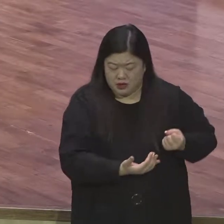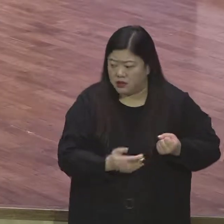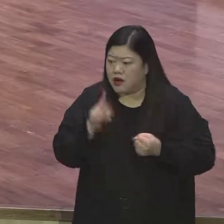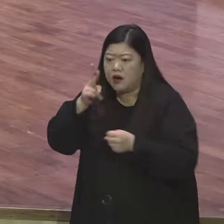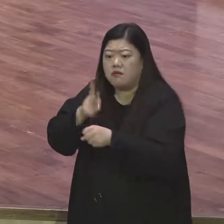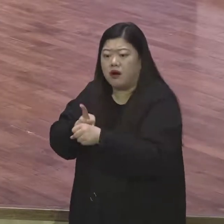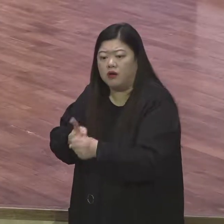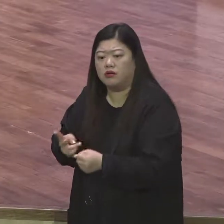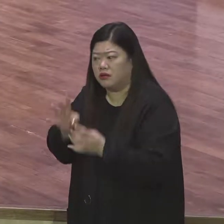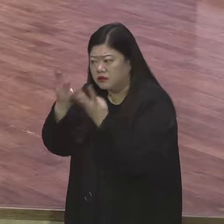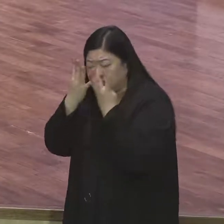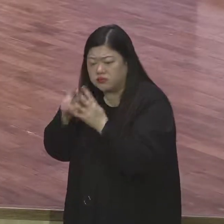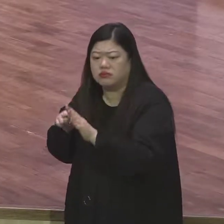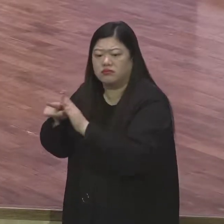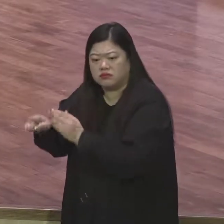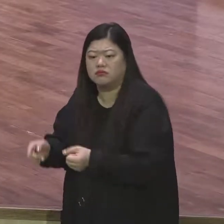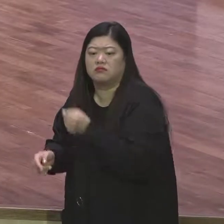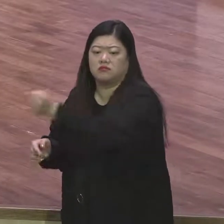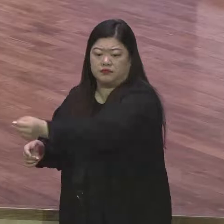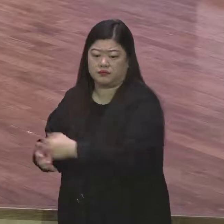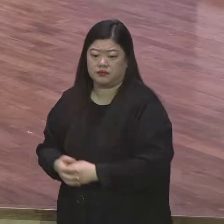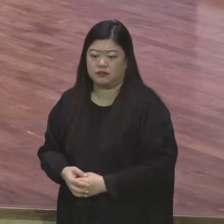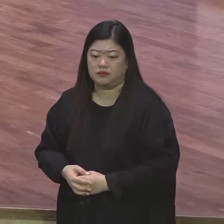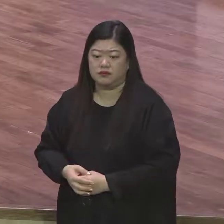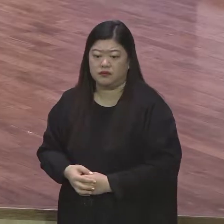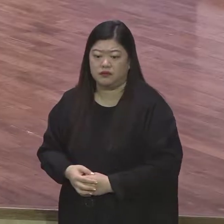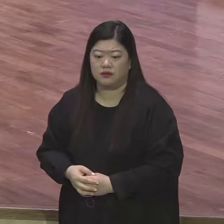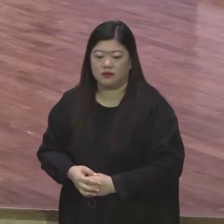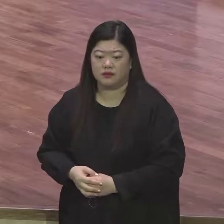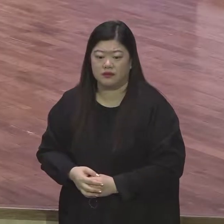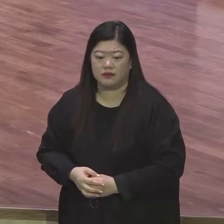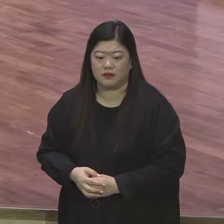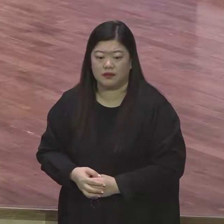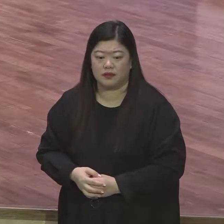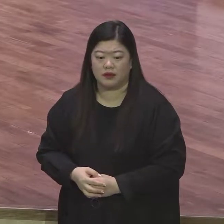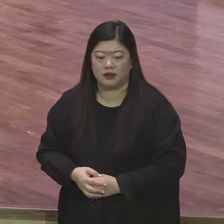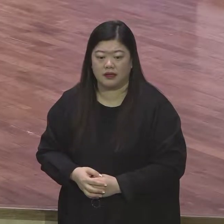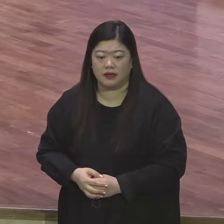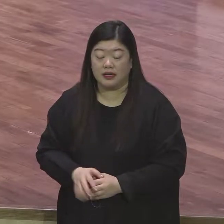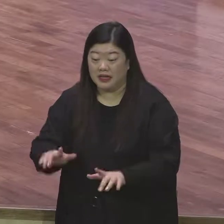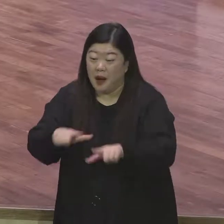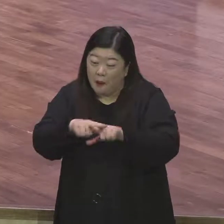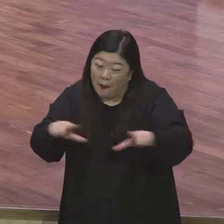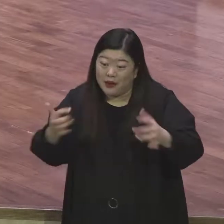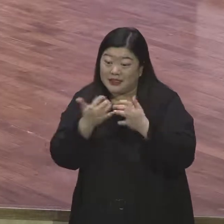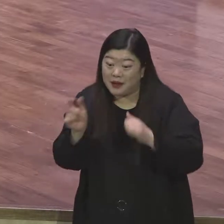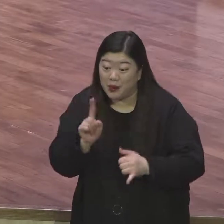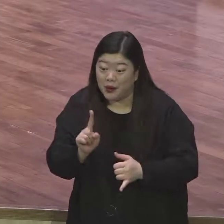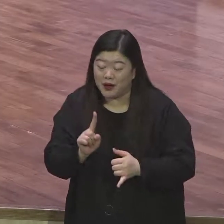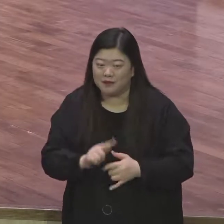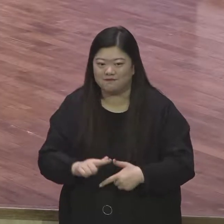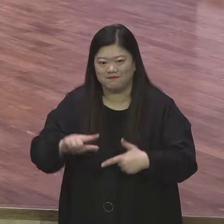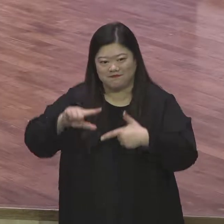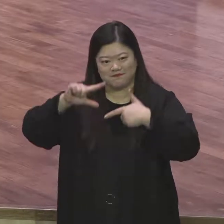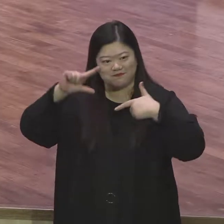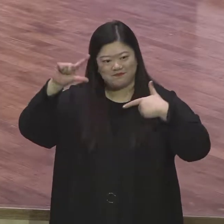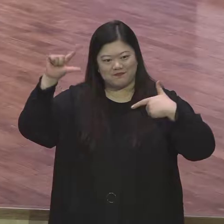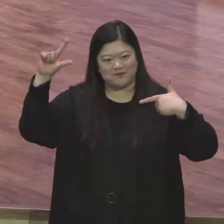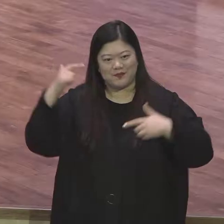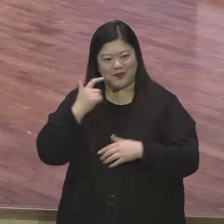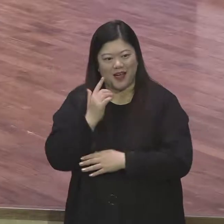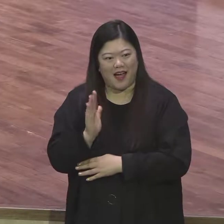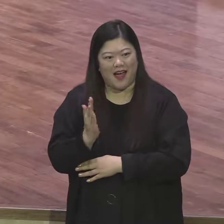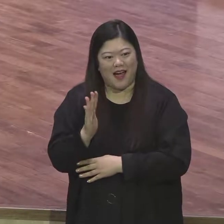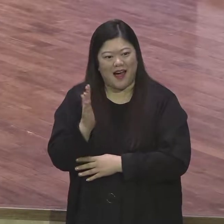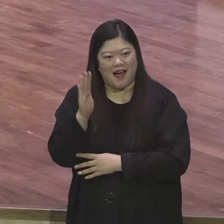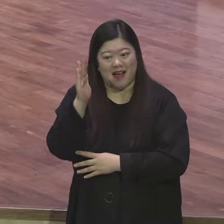누군 뭐 좋은 일을 영광받고 인정받고 그렇게 사람들 사랑받는 그 일은 누가 못하겠어요.